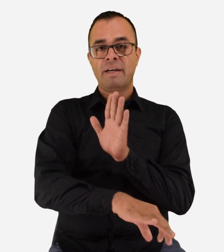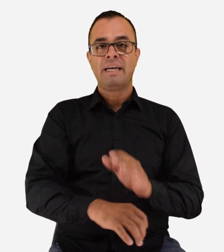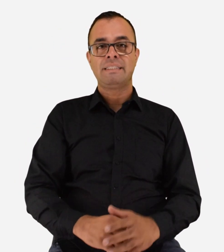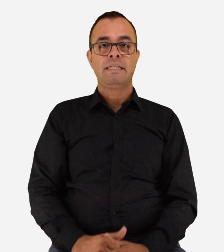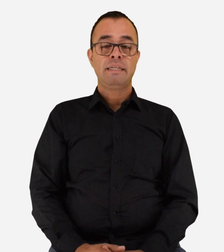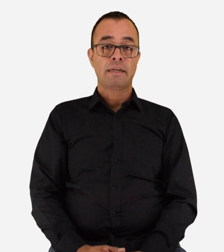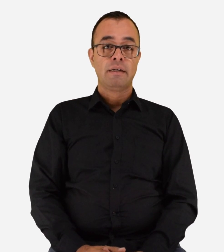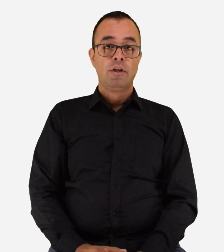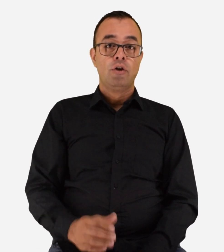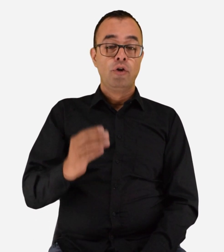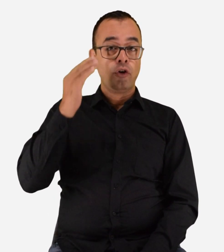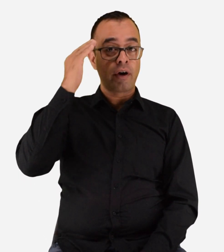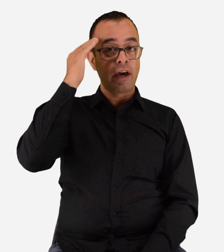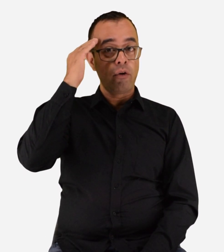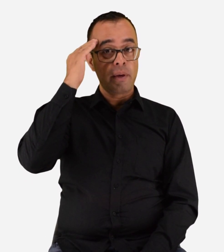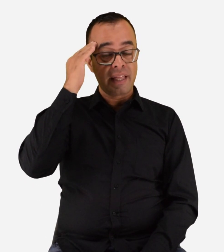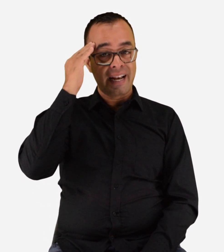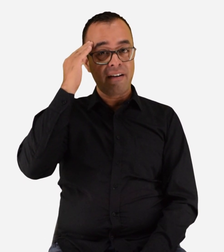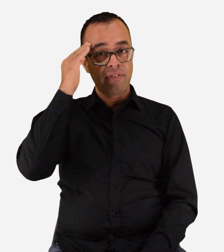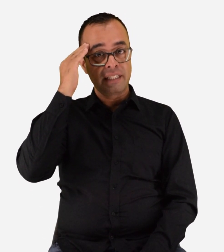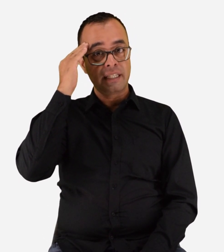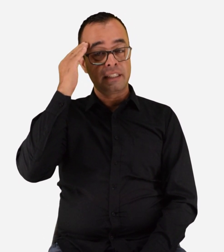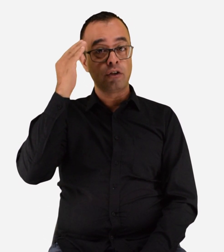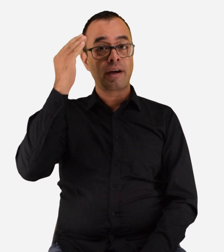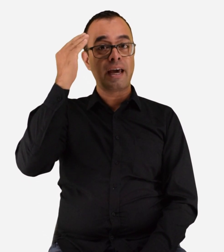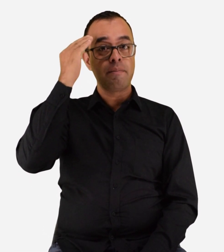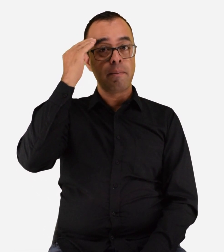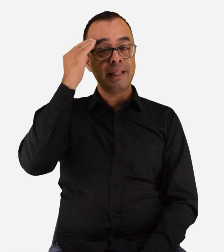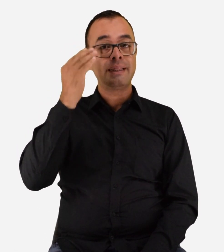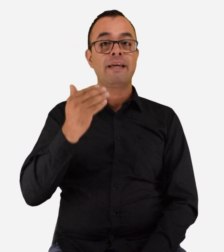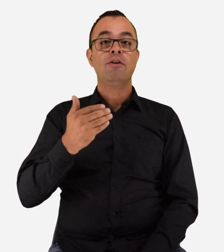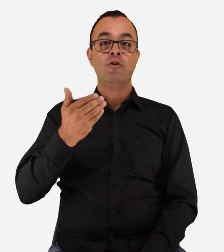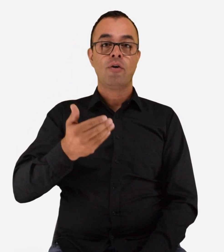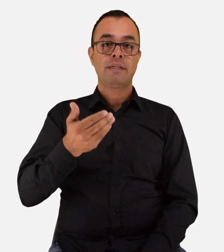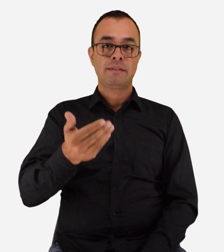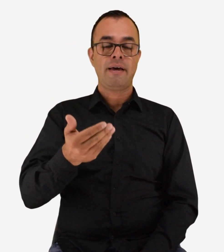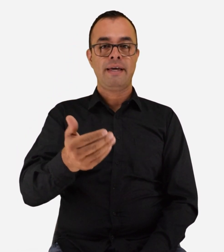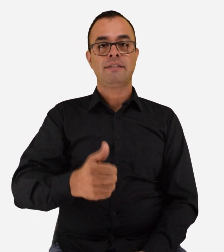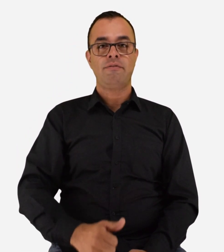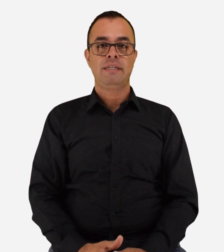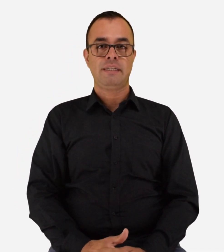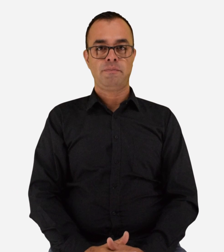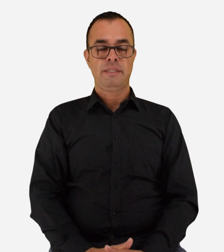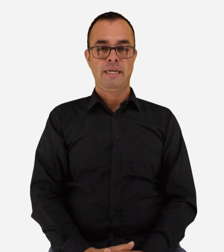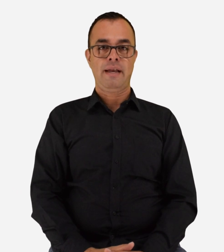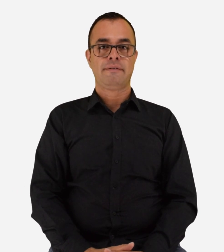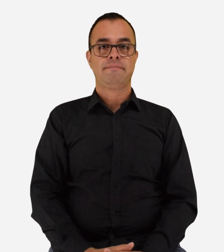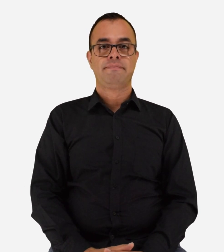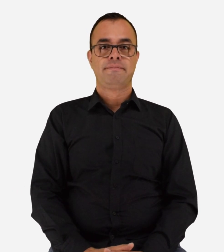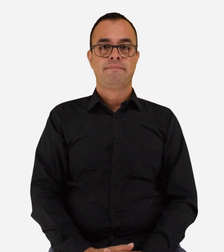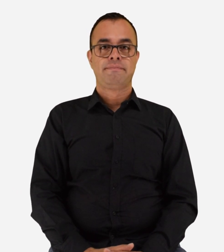Es decir, no que olvidé la fecha, sino que en mi mente no está esa fecha especial.